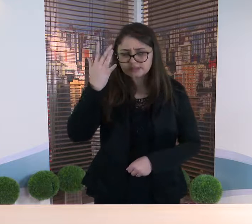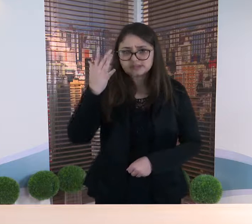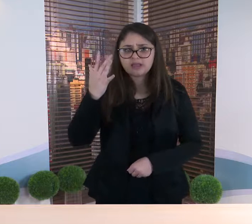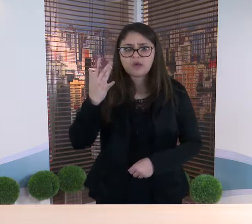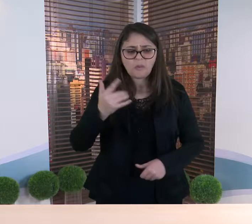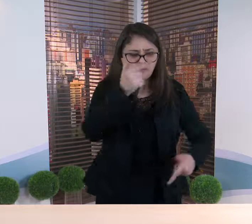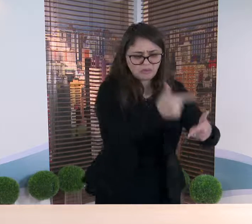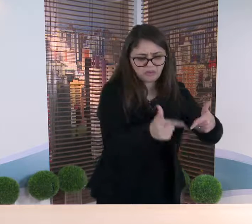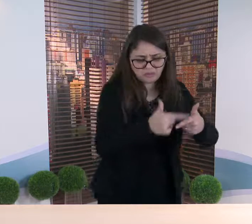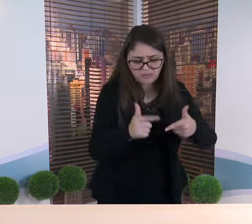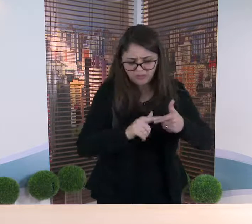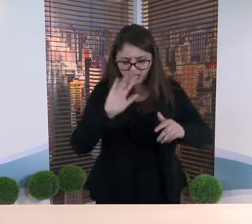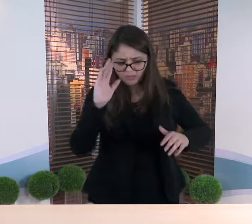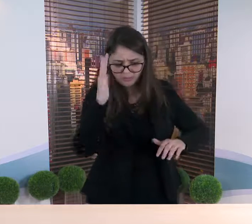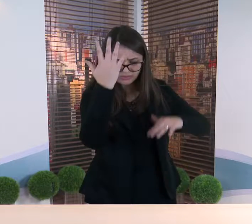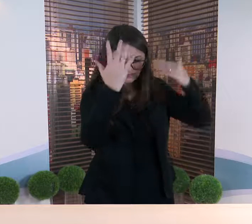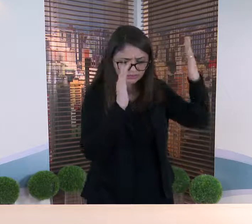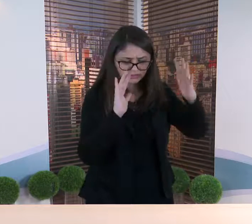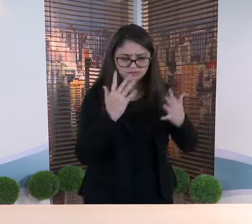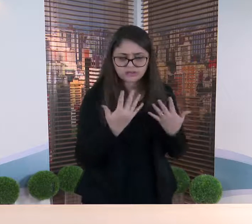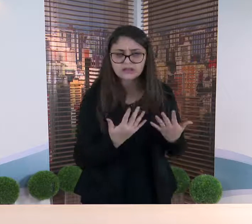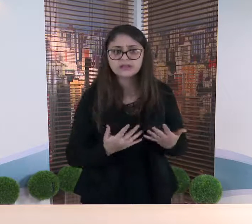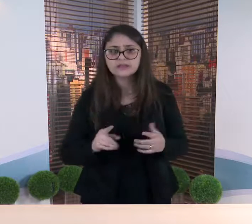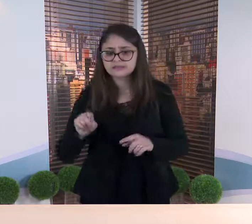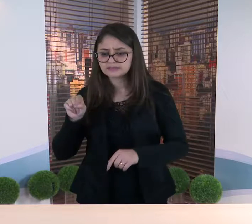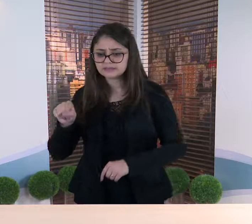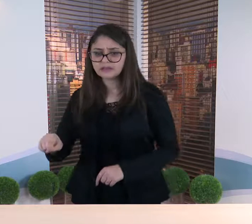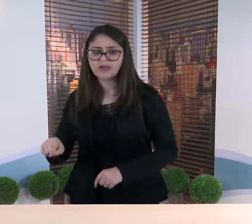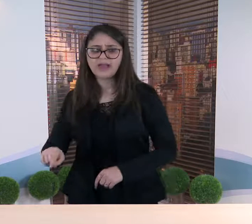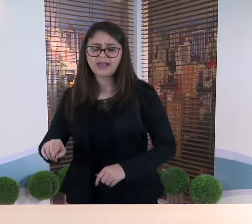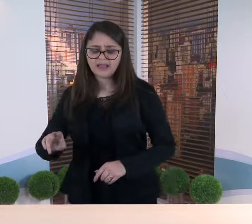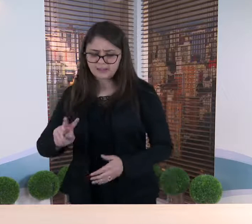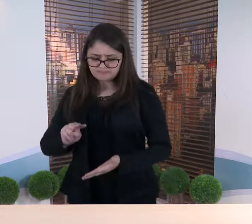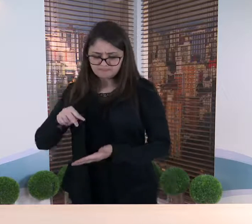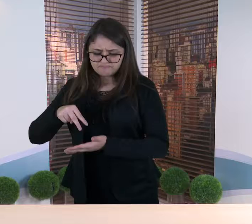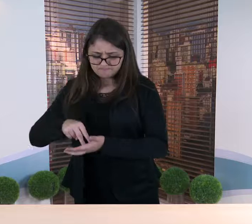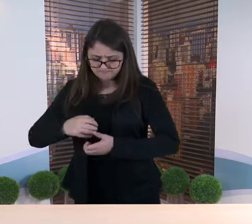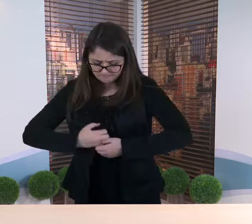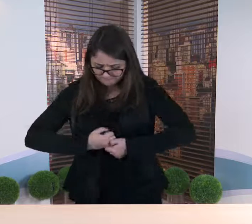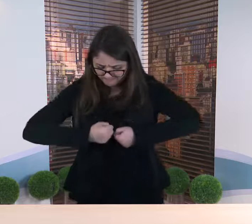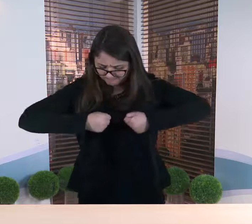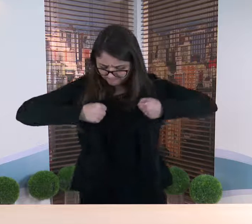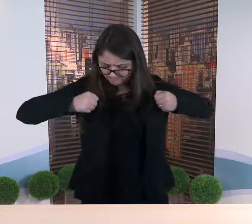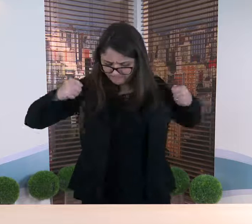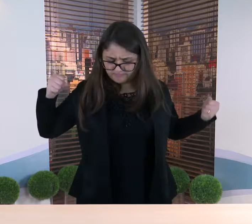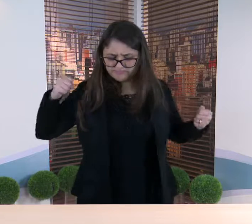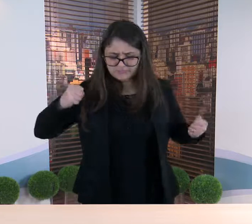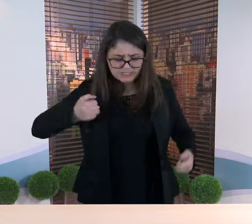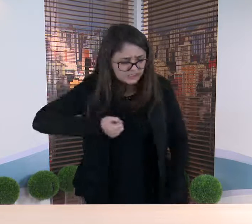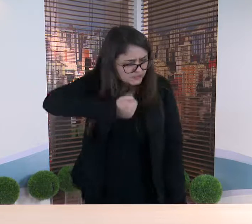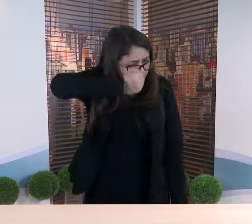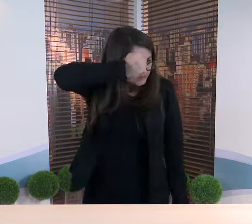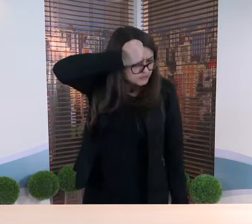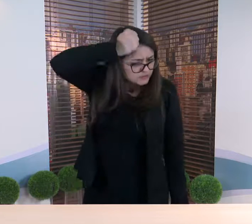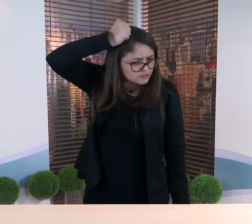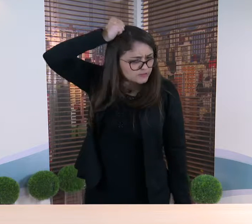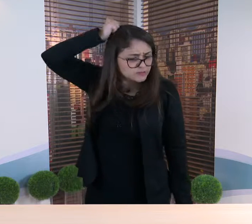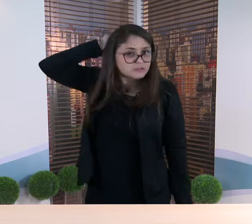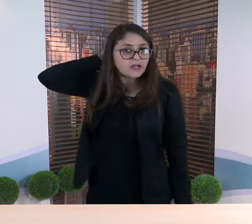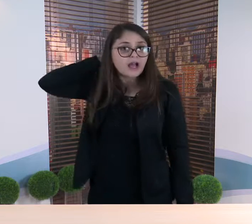Jó. Ele então se levantou, rasgou seu manto e rapou a cabeça. Rasgar o manto é